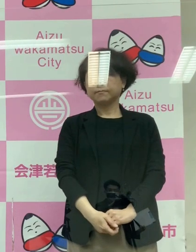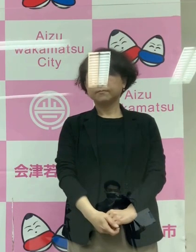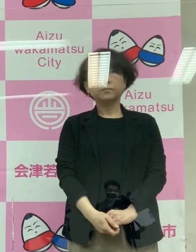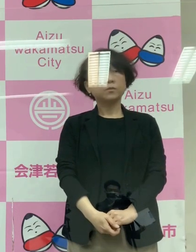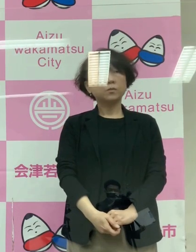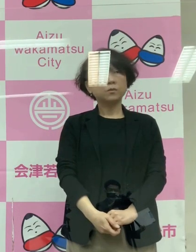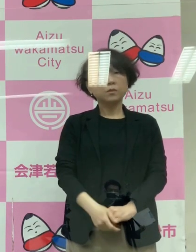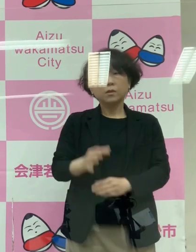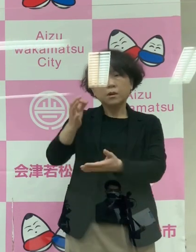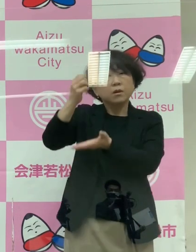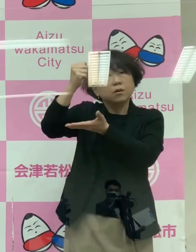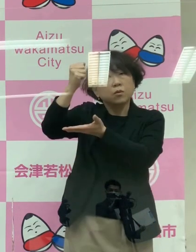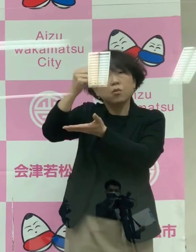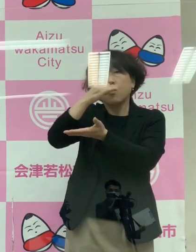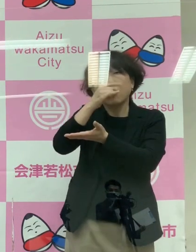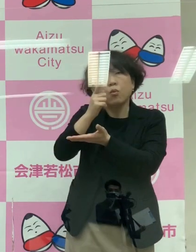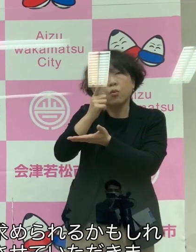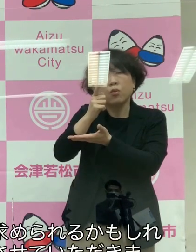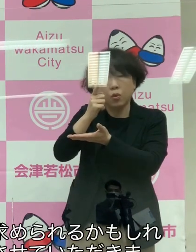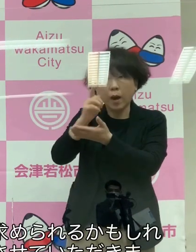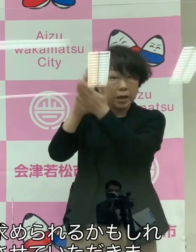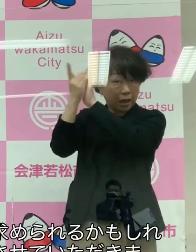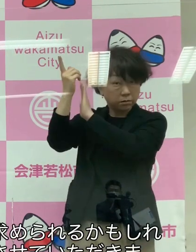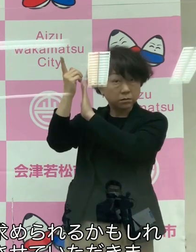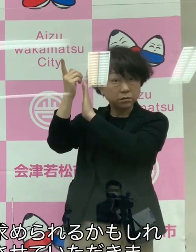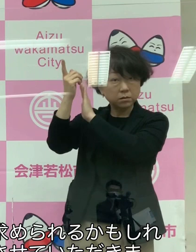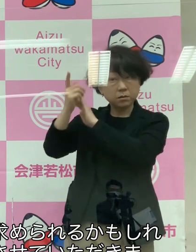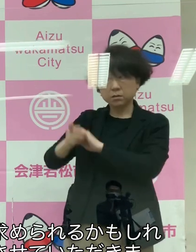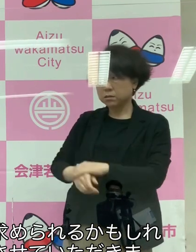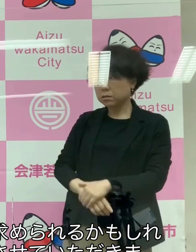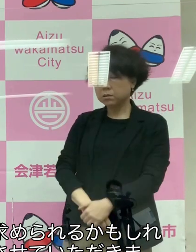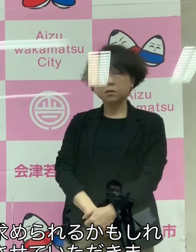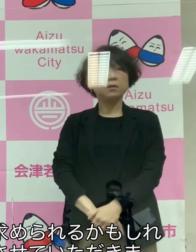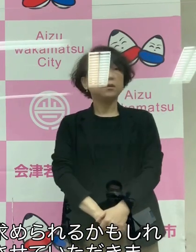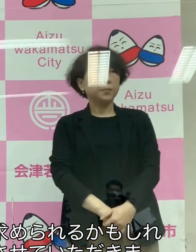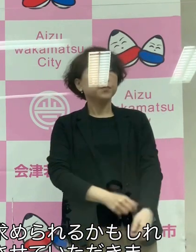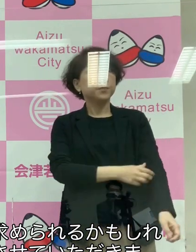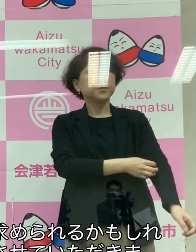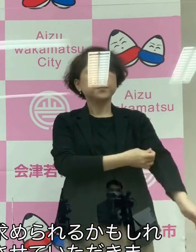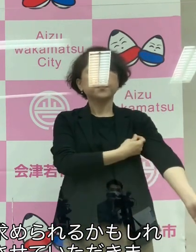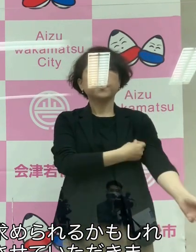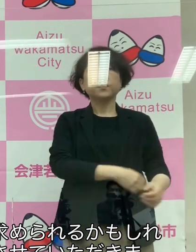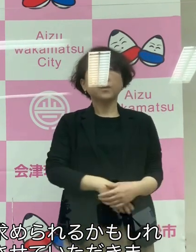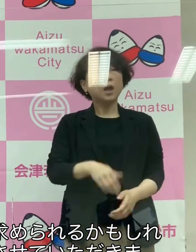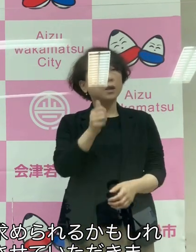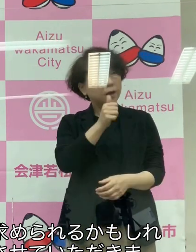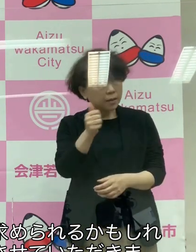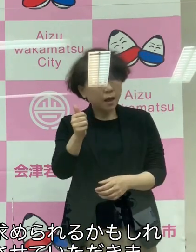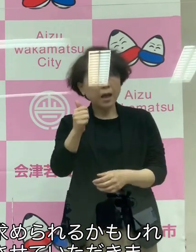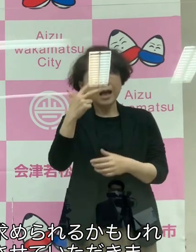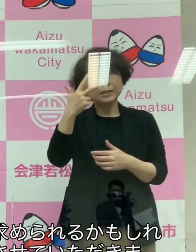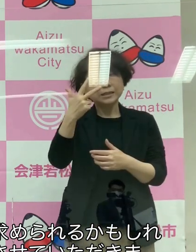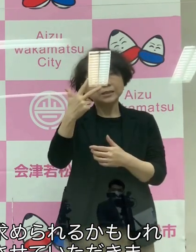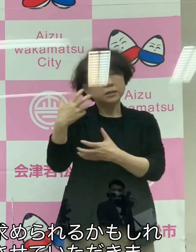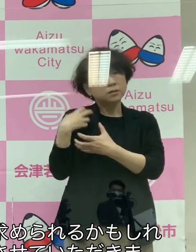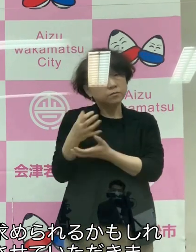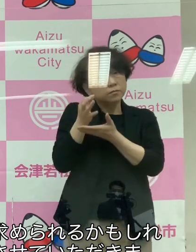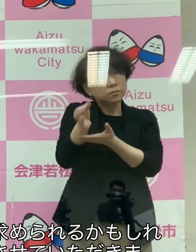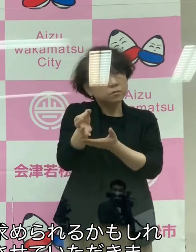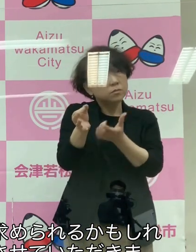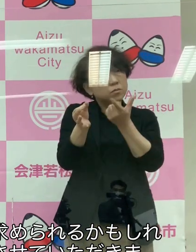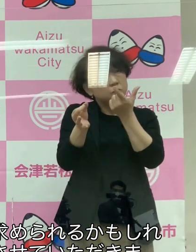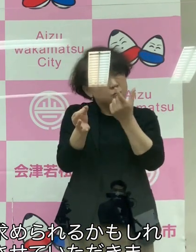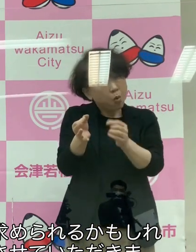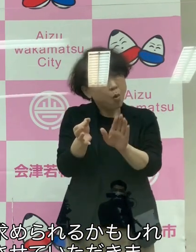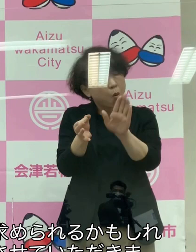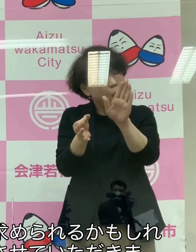財源の懸念財源ということになるんですか？ はい、ただ市の負担も